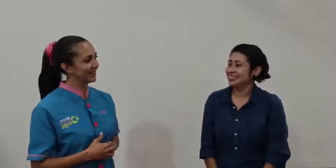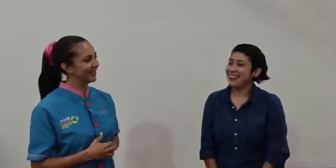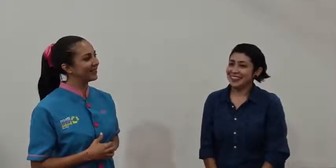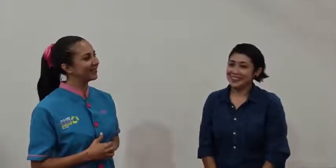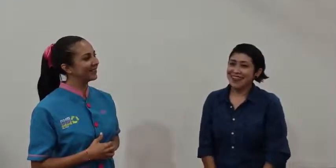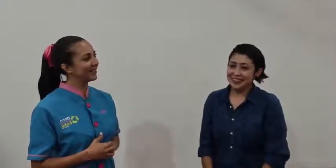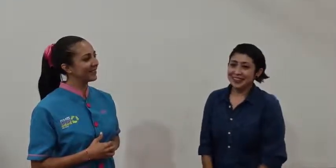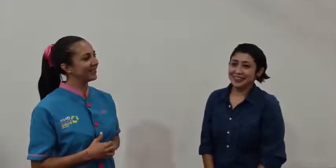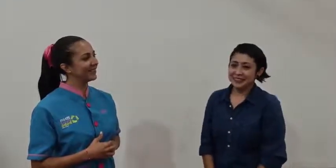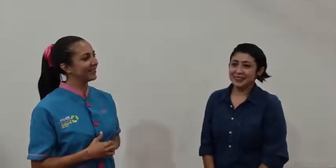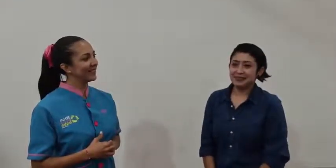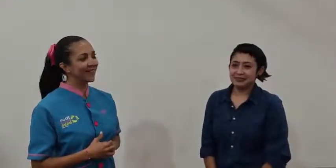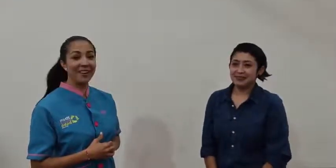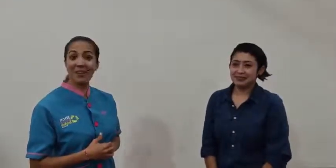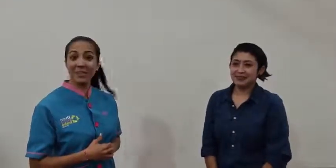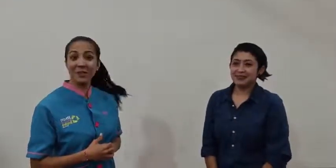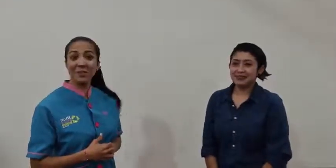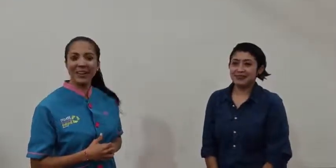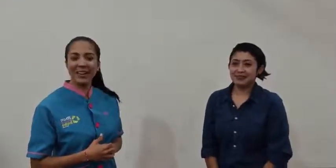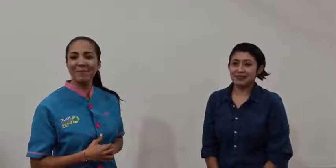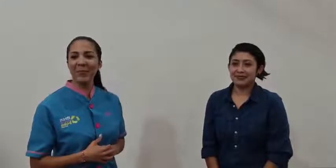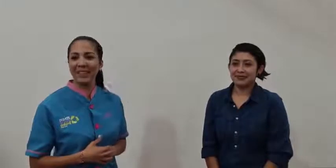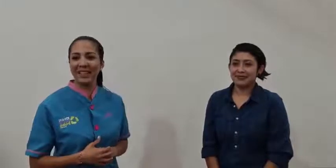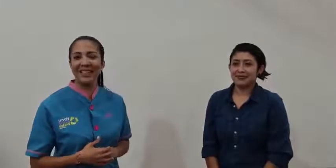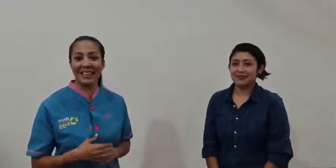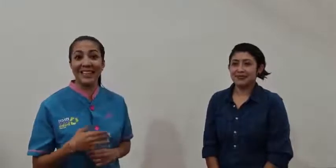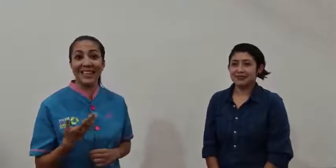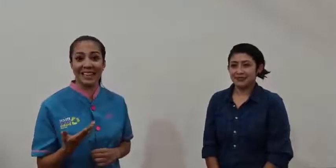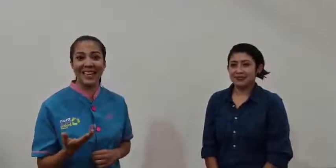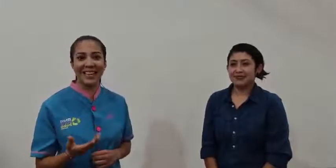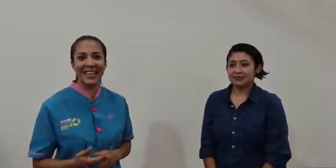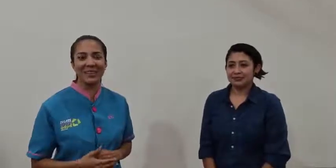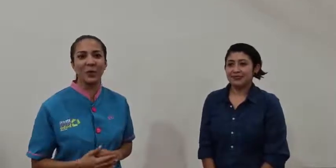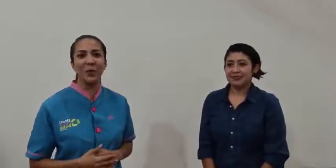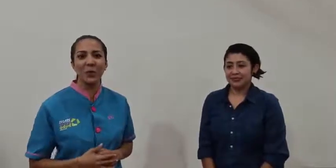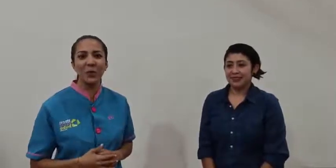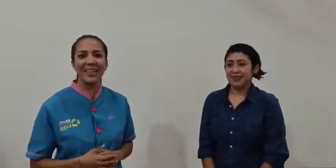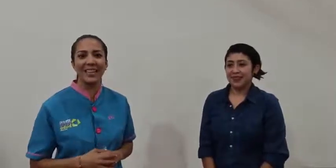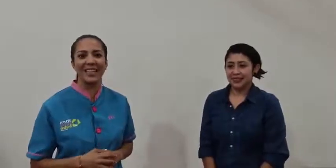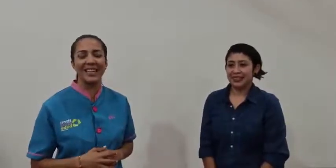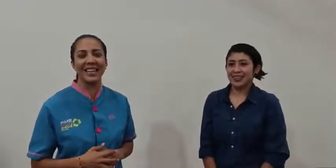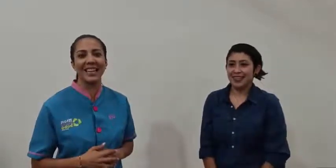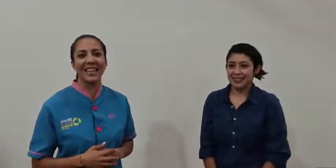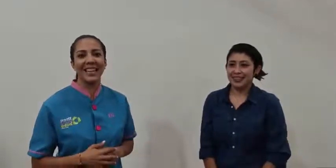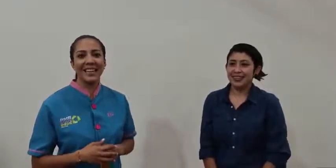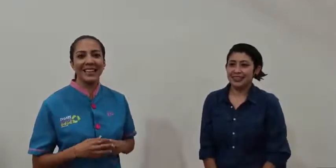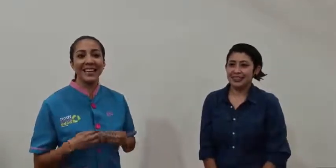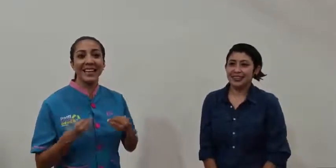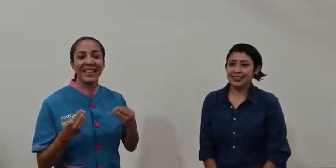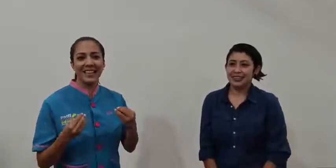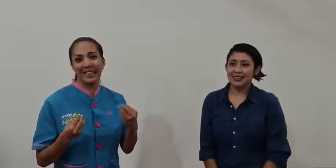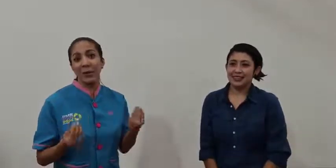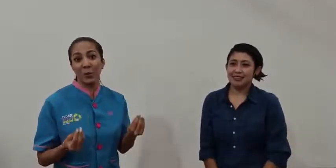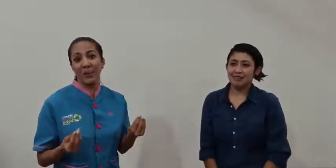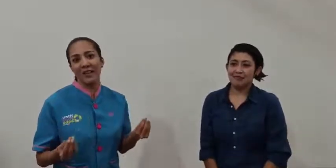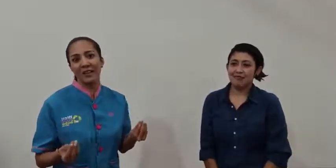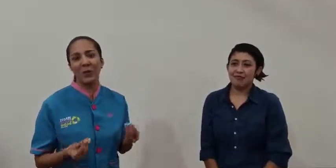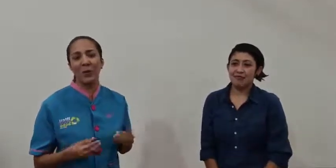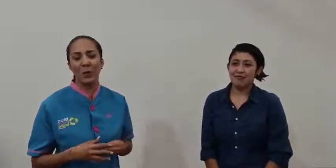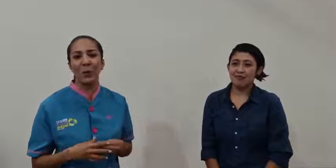comunidad sorda. Claro, es mega importante, interesante eso, muy, muy interesante tener esa comunidad. Digo, a lo mejor